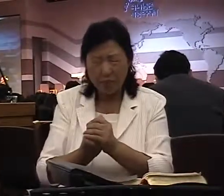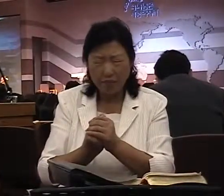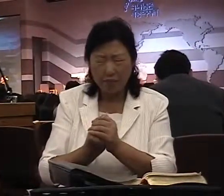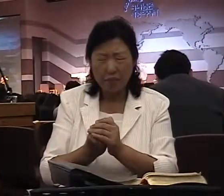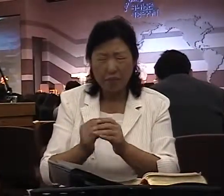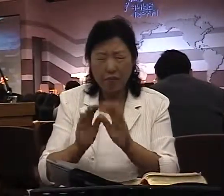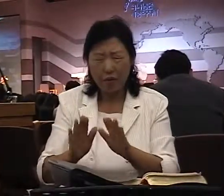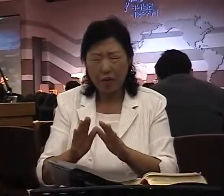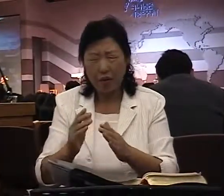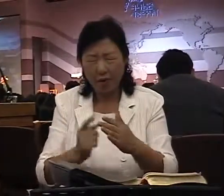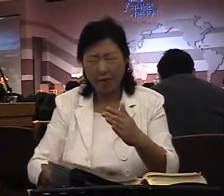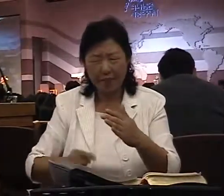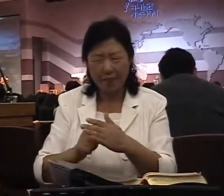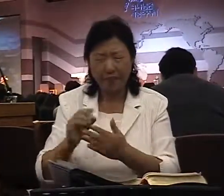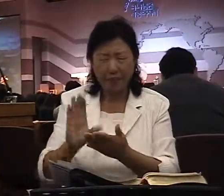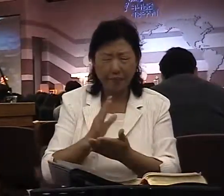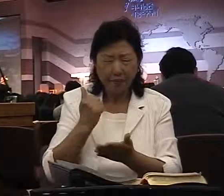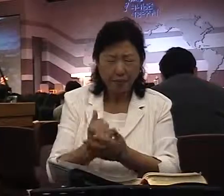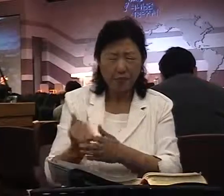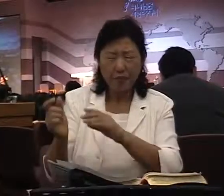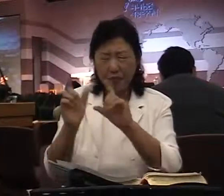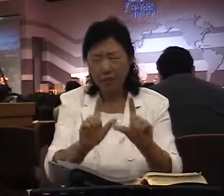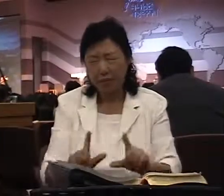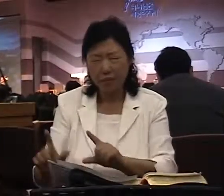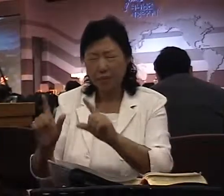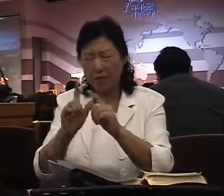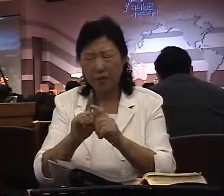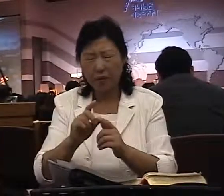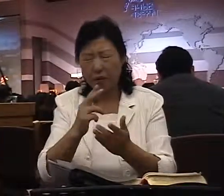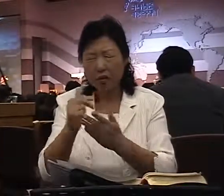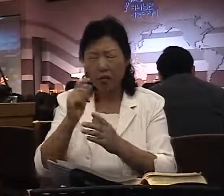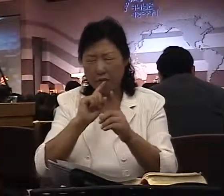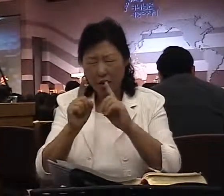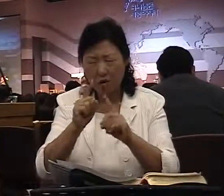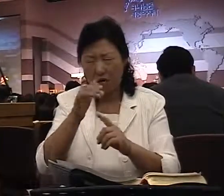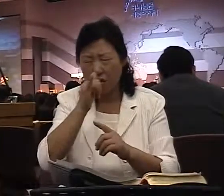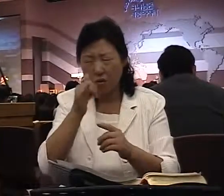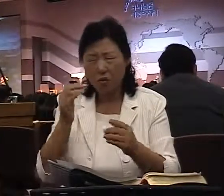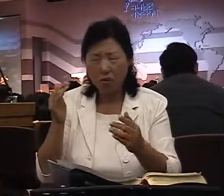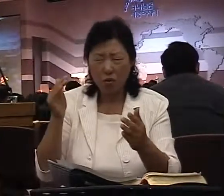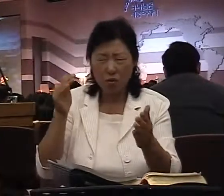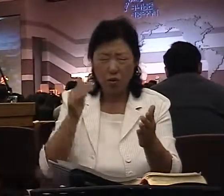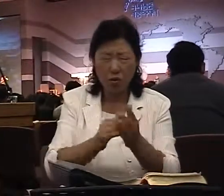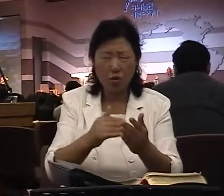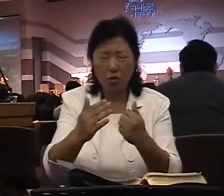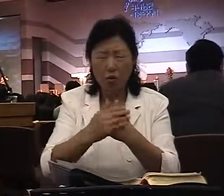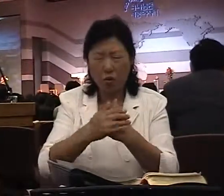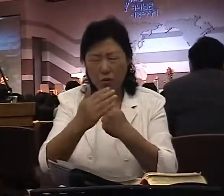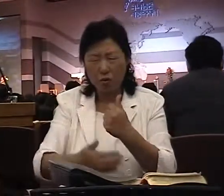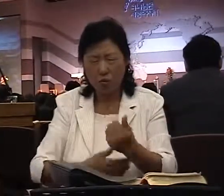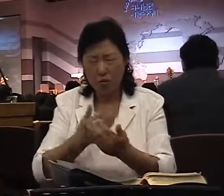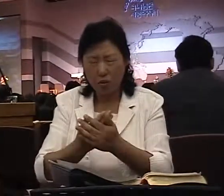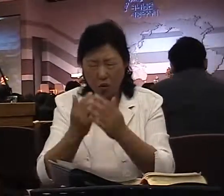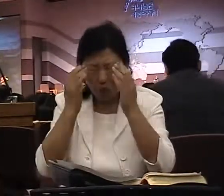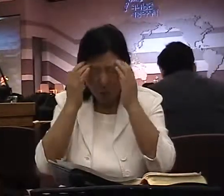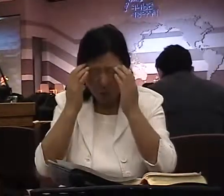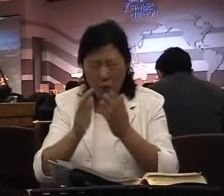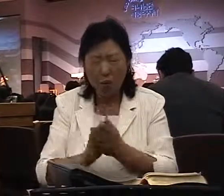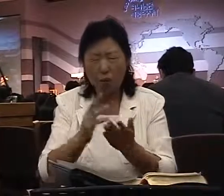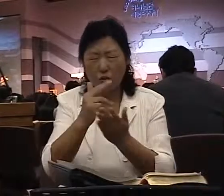그리스도께서 사시고 주님 말할 수 있는 자들 되게 하여 주시옵소서. 아버지 하나님 원합니다. 아버지 하나님 원합니다. 주님 이 일을 위하여서